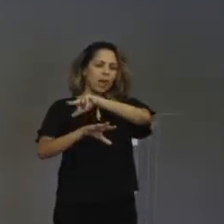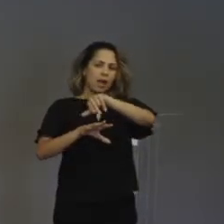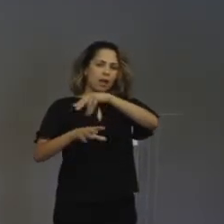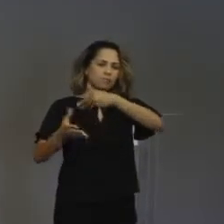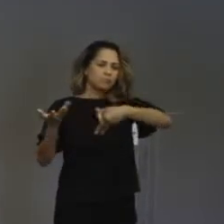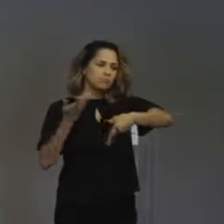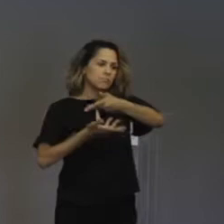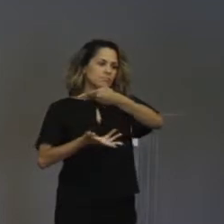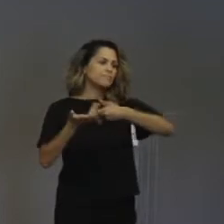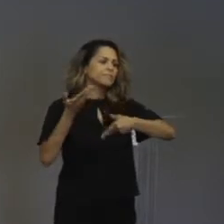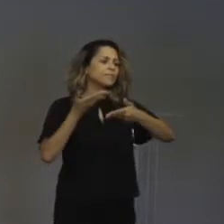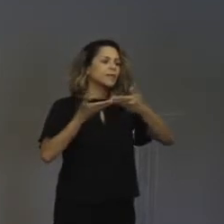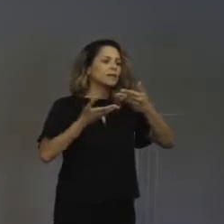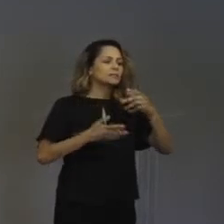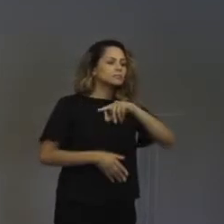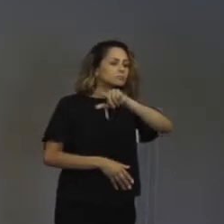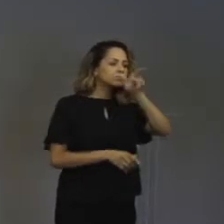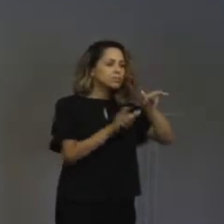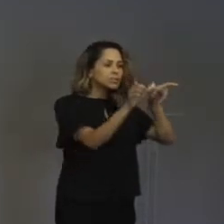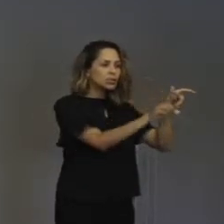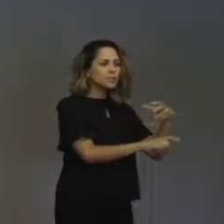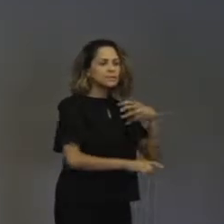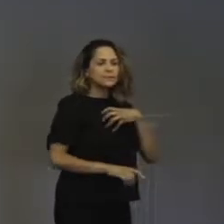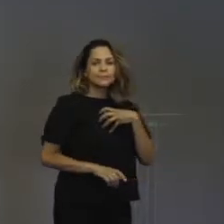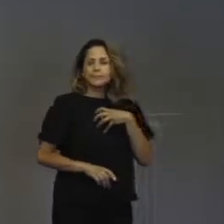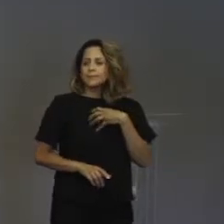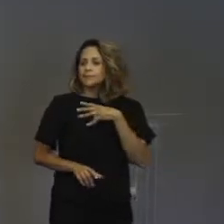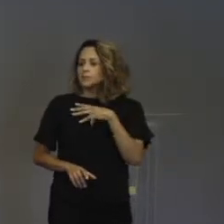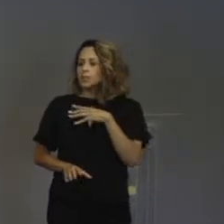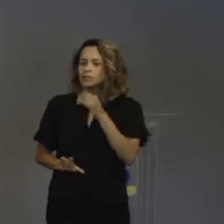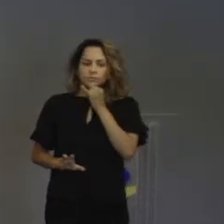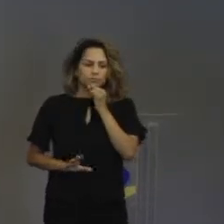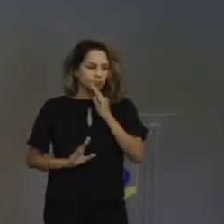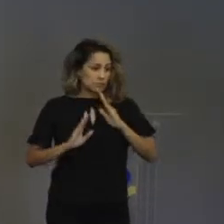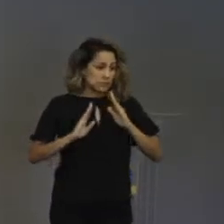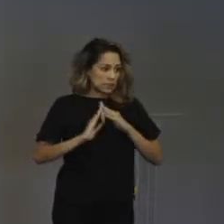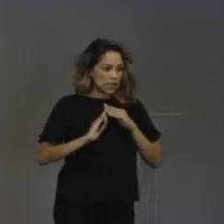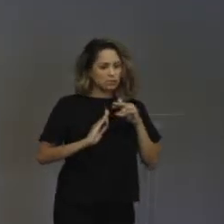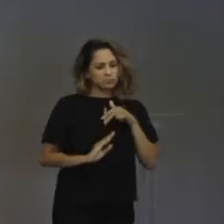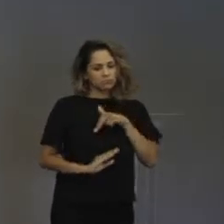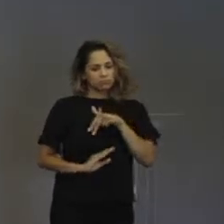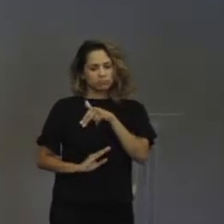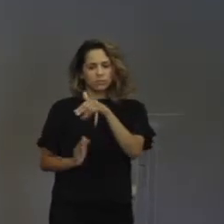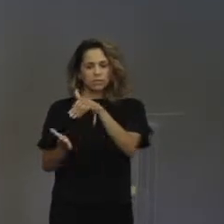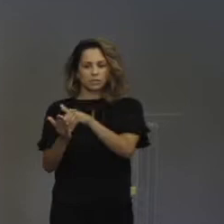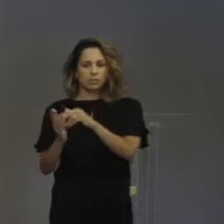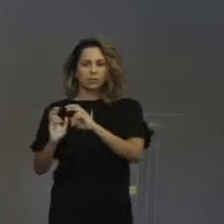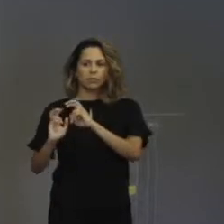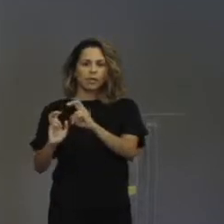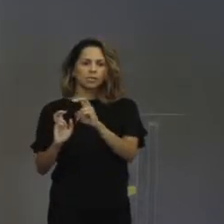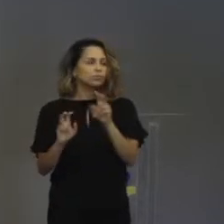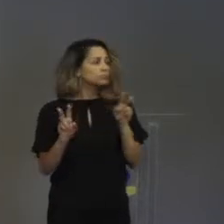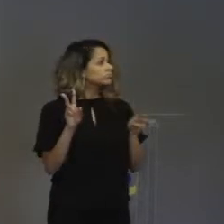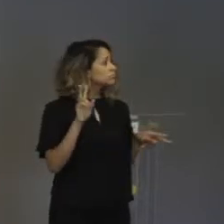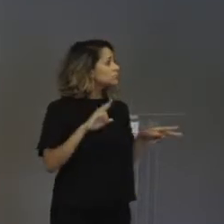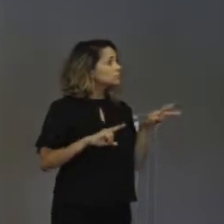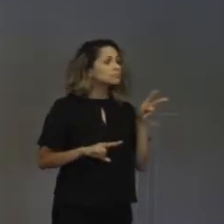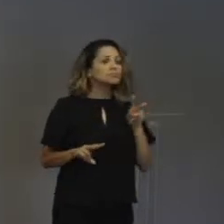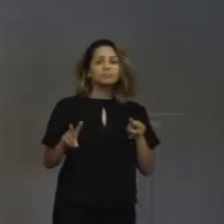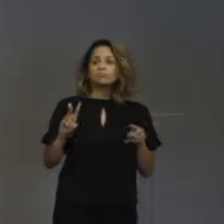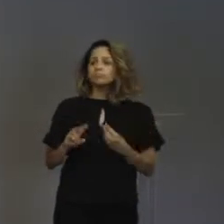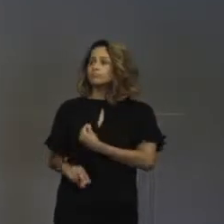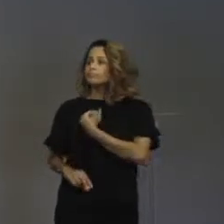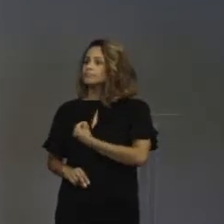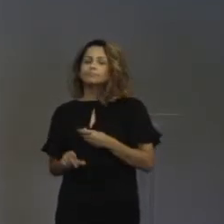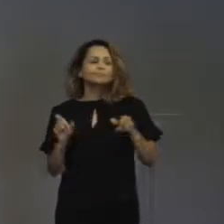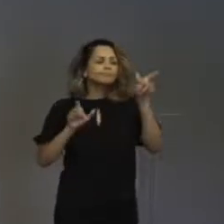que as pessoas sintam a cidade, que você ter que pegar, sai da sua casa, caminha até o metrô um pouquinho, dá uma olhada na vida, nas pessoas, sente